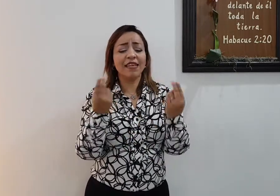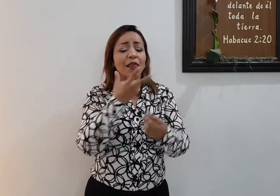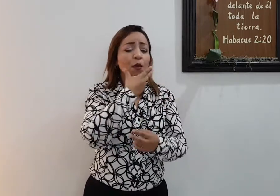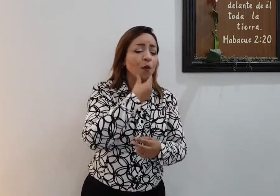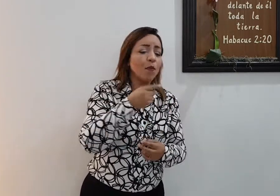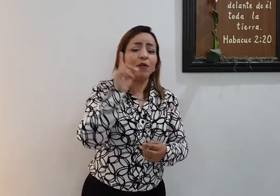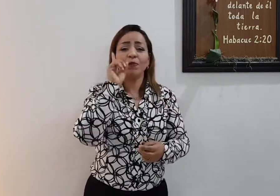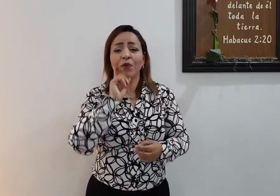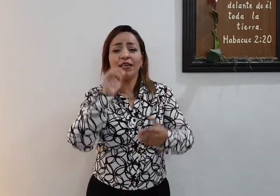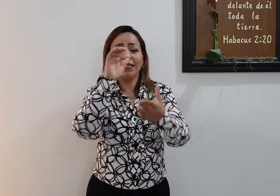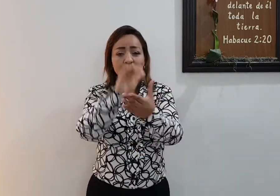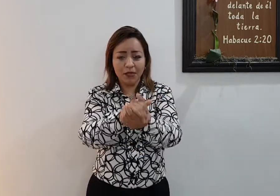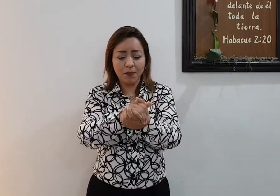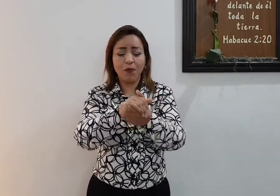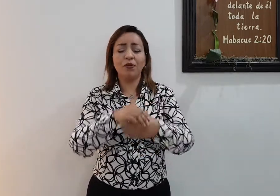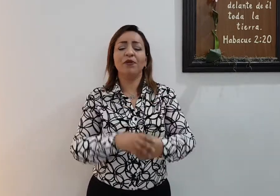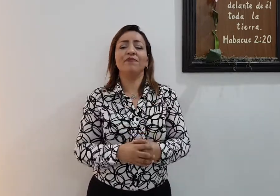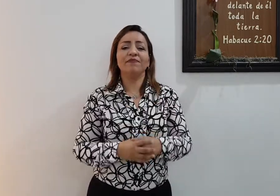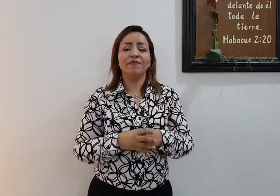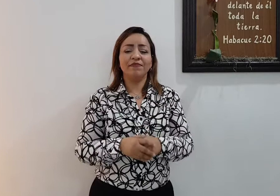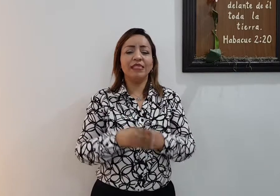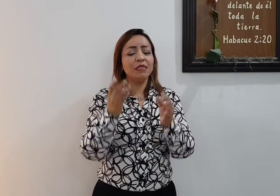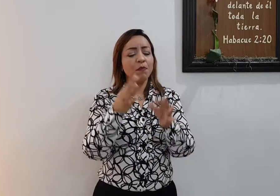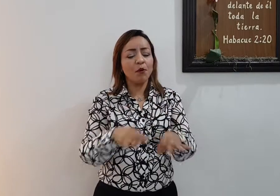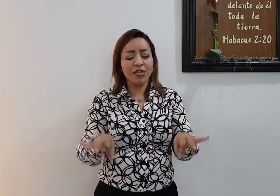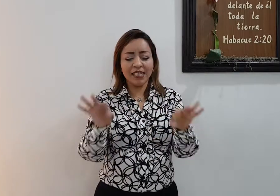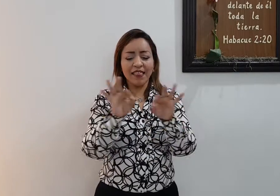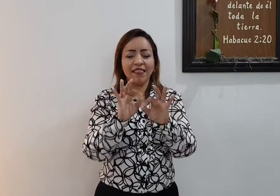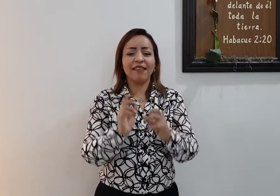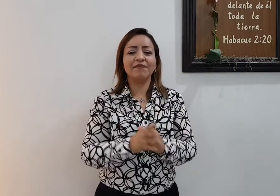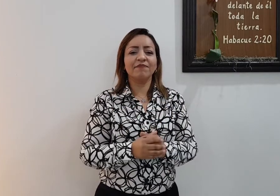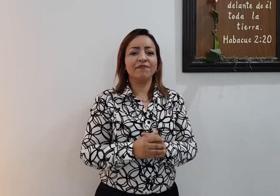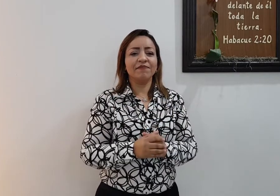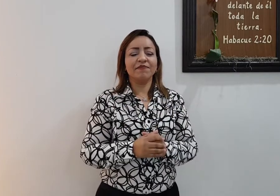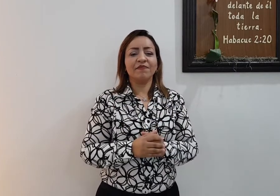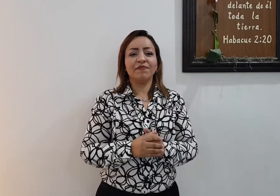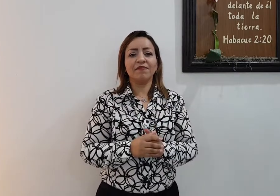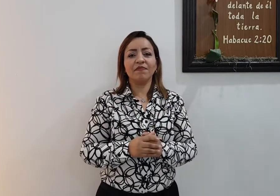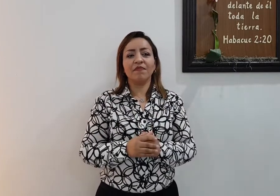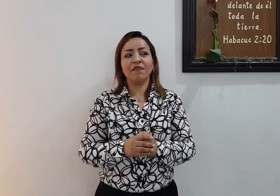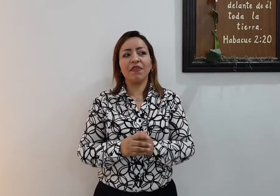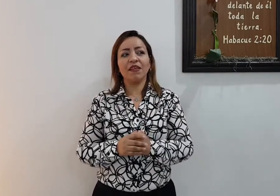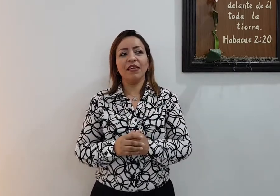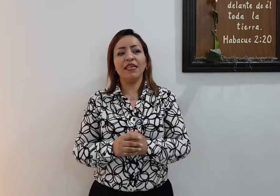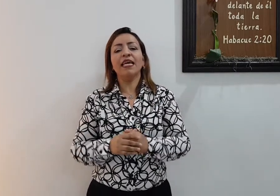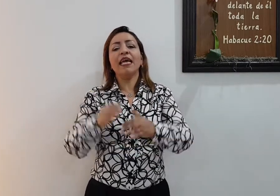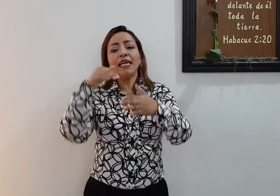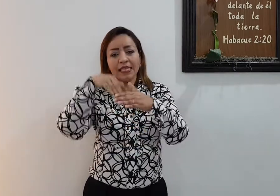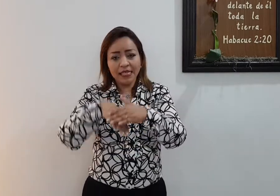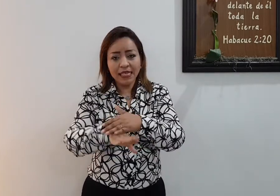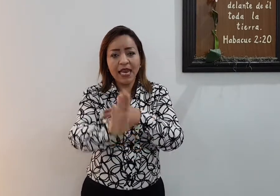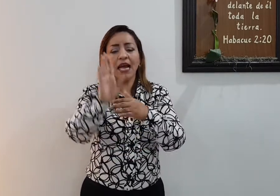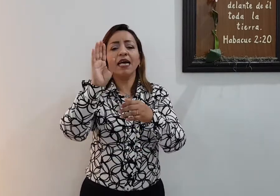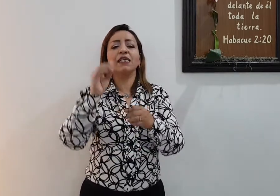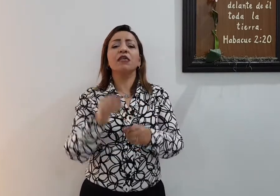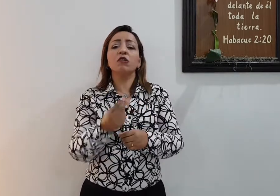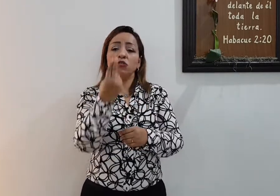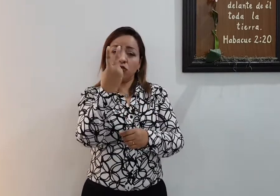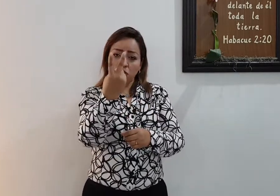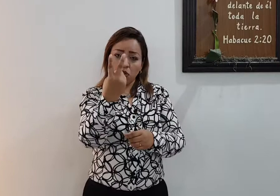es algo muy importante para el ser humano. Porque es, repito, entrar en comunión con Dios. Y la pregunta es, ¿cómo es su